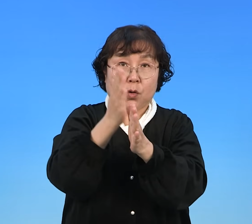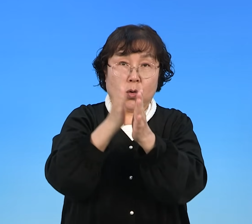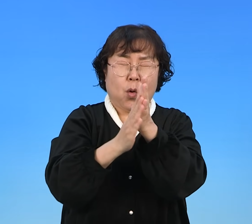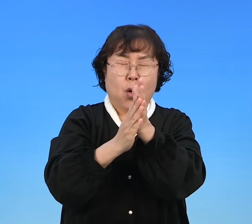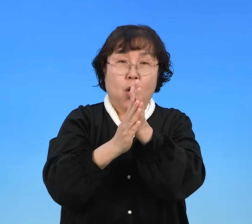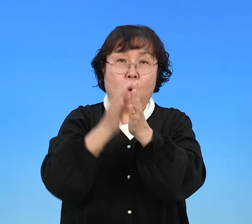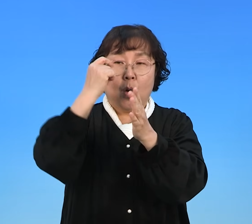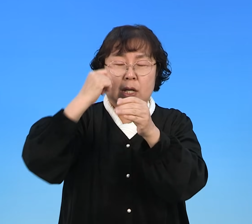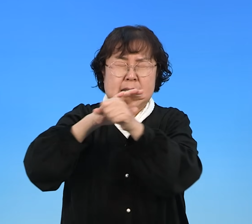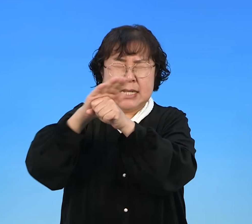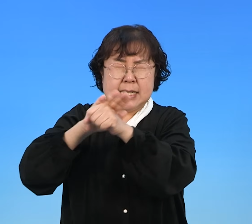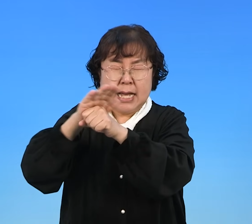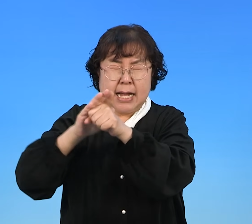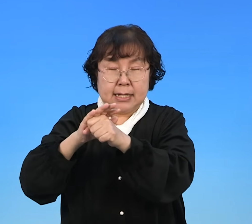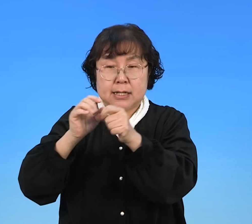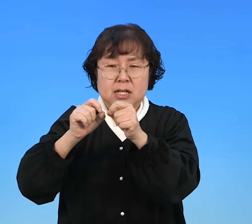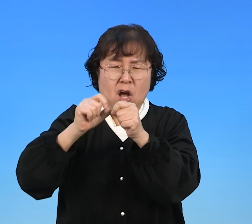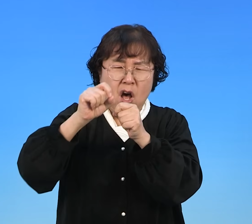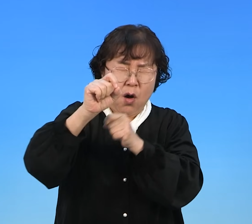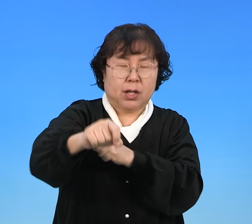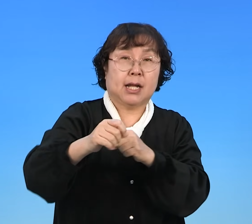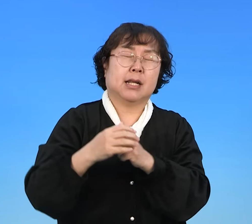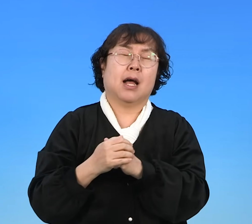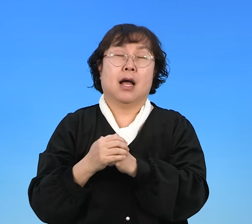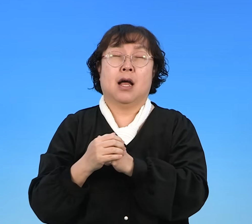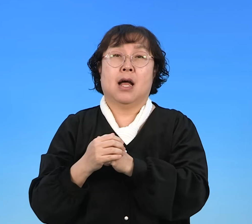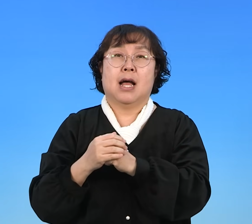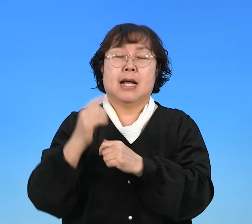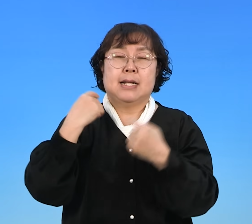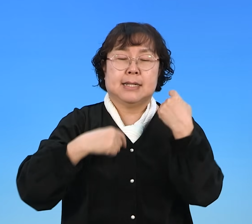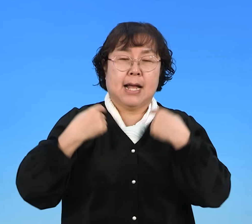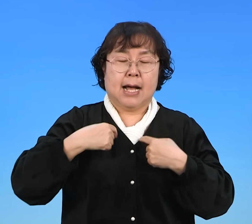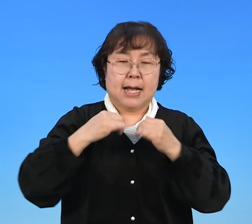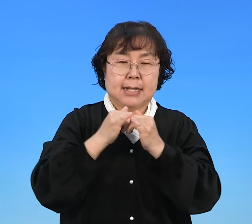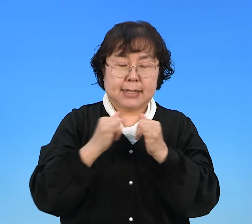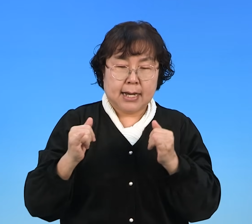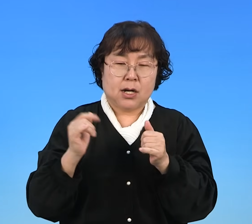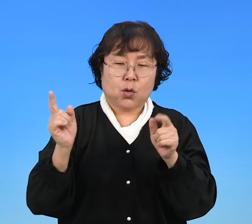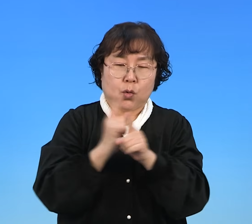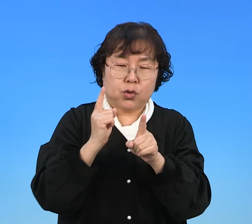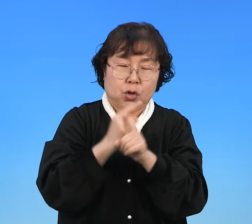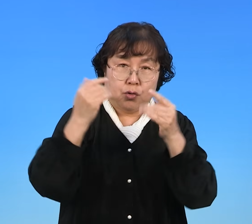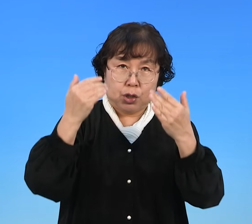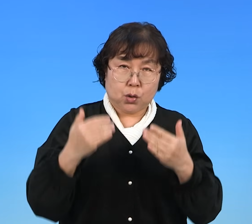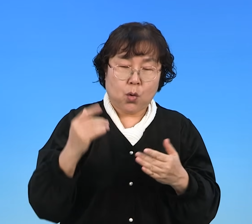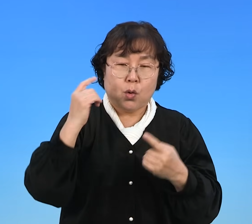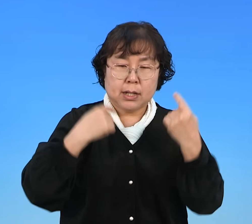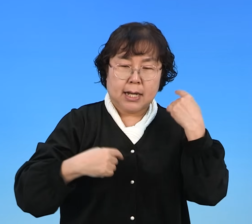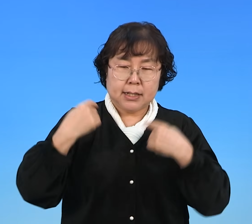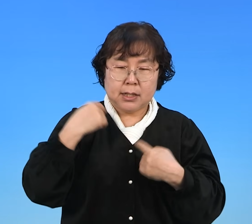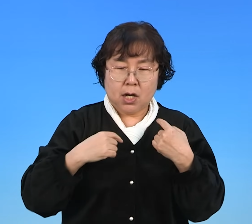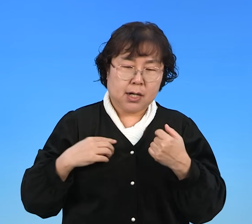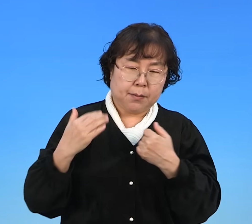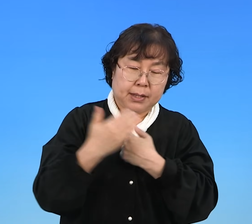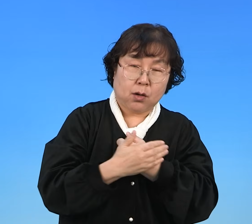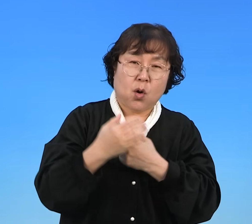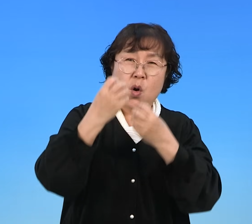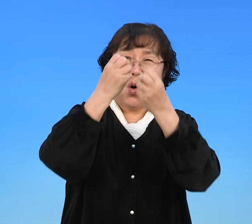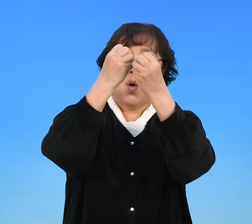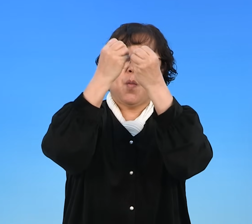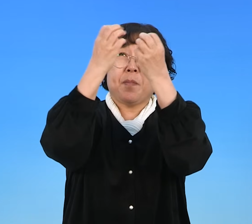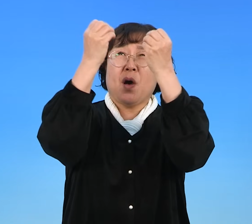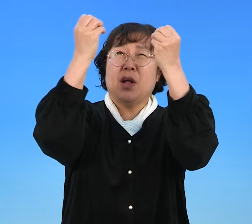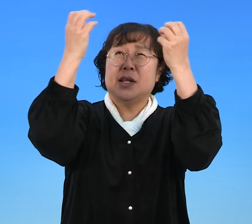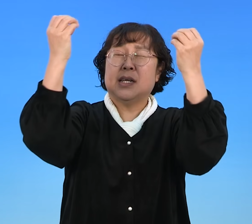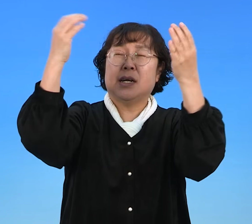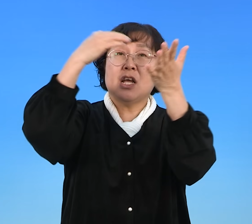인자는 영원하도다. 하나님이 일하심, 상한 자를 고치시며 상처를 싸매시는도다. 별들의 수를